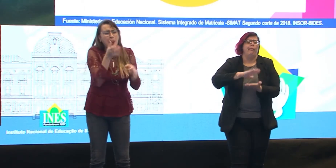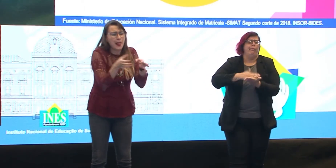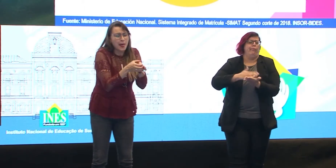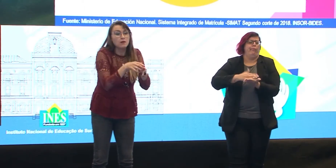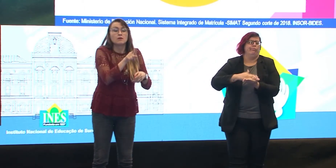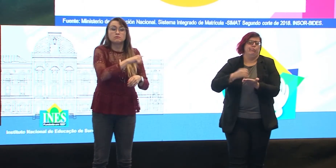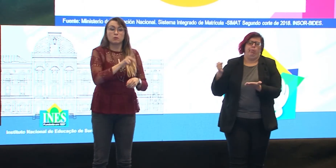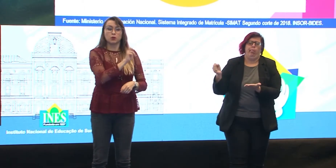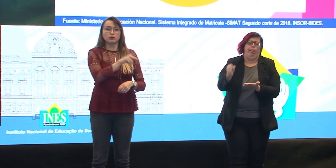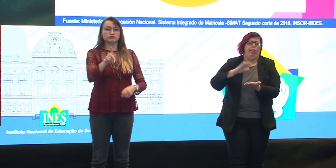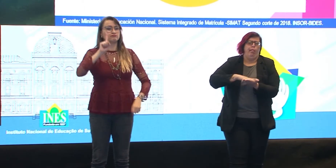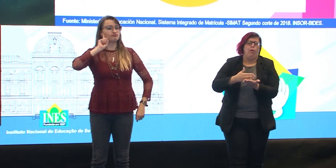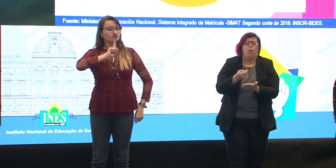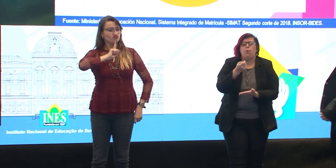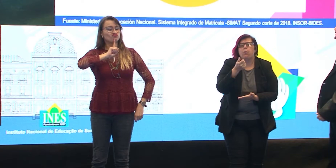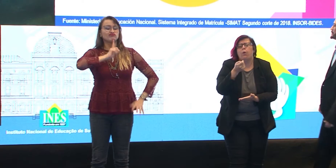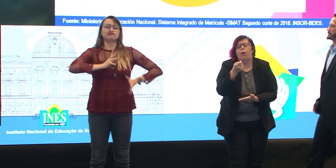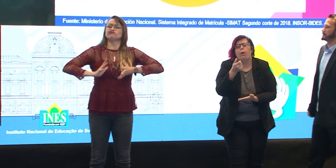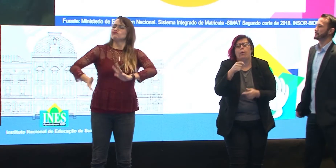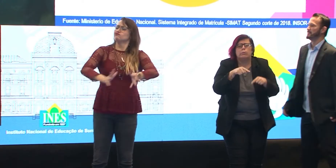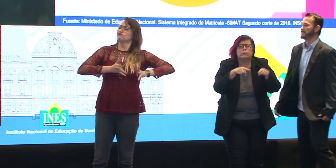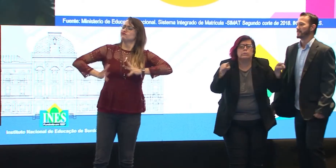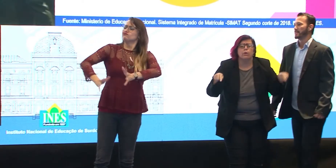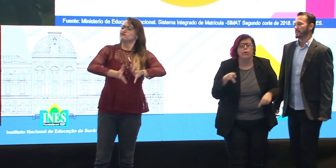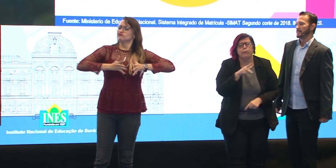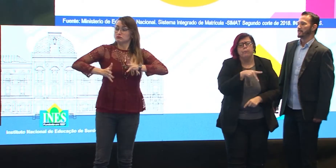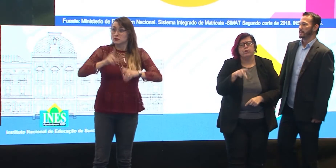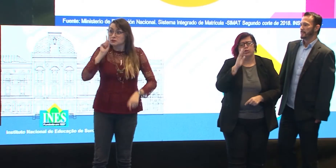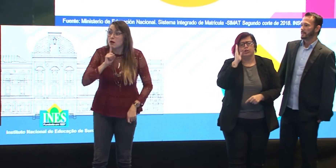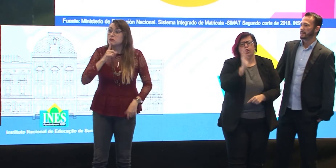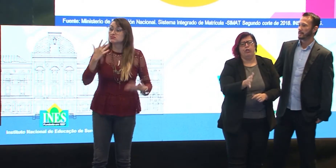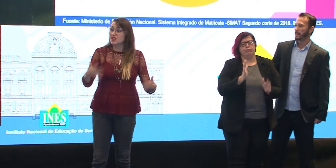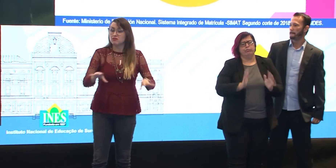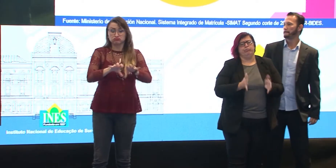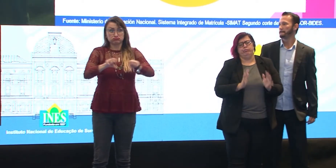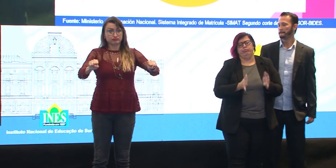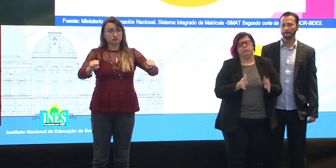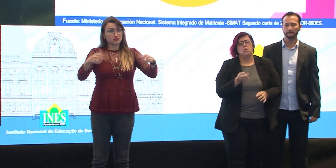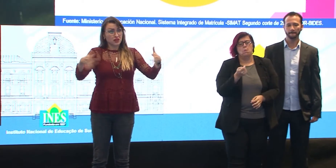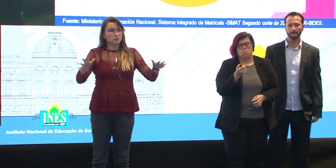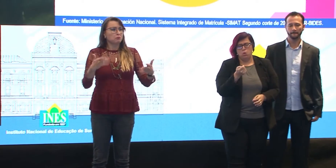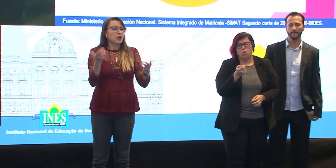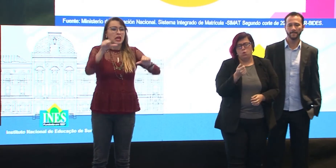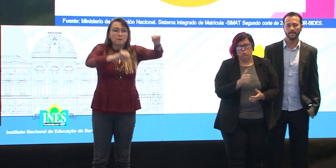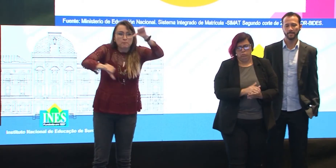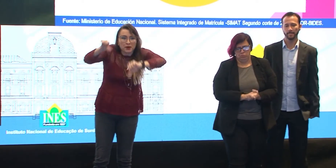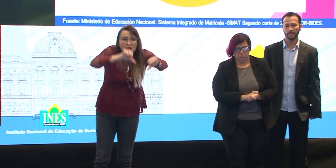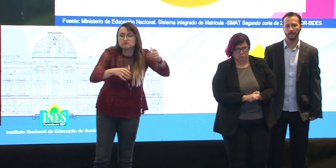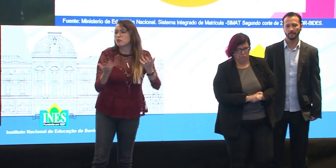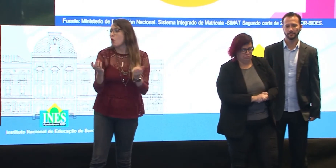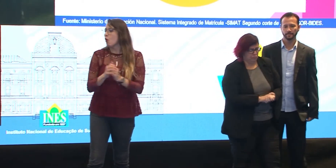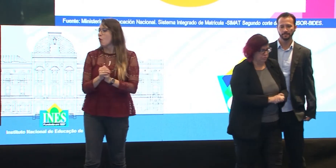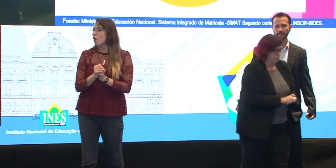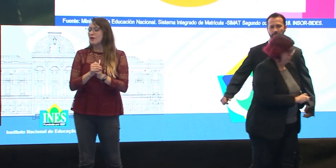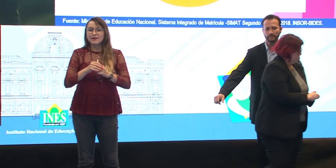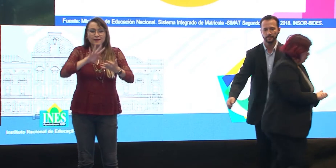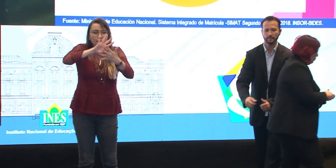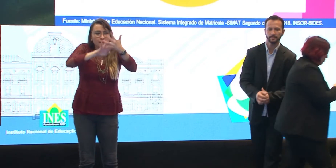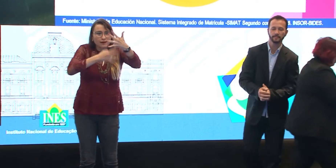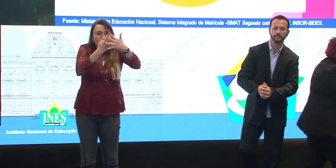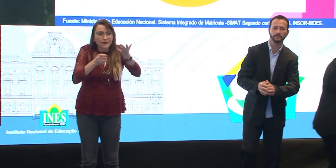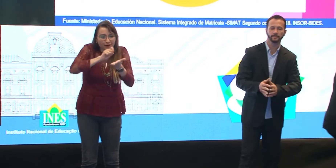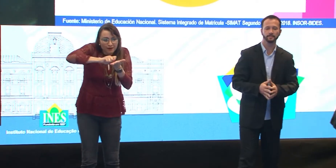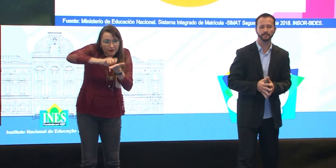Na educação básica secundária, nós temos professores surdos, mas nós também temos intérpretes